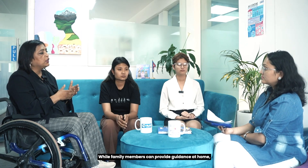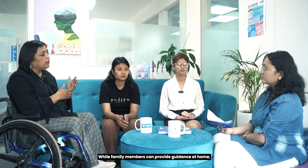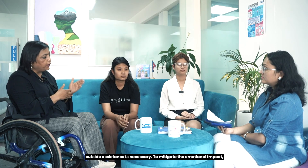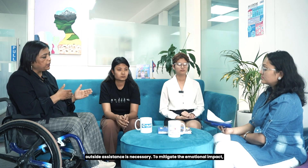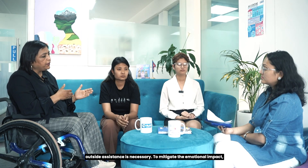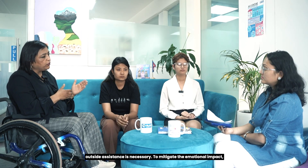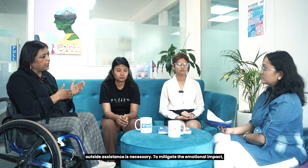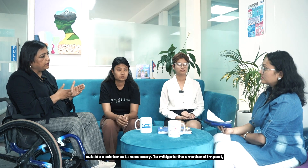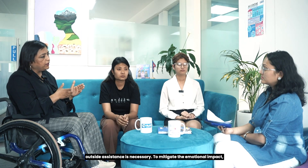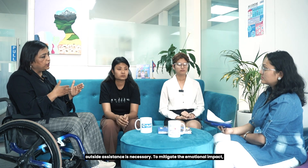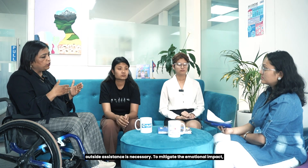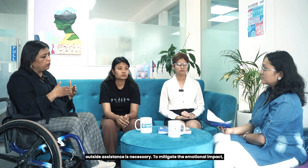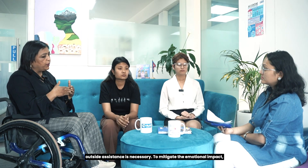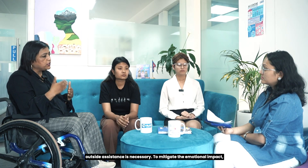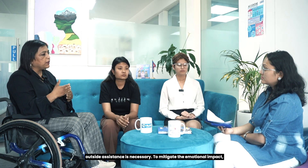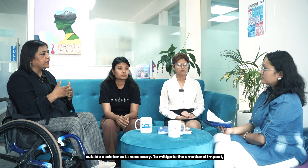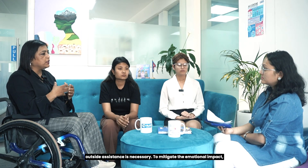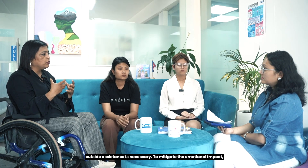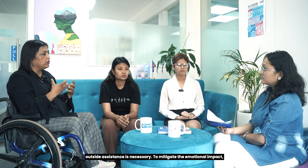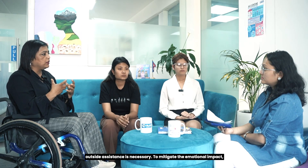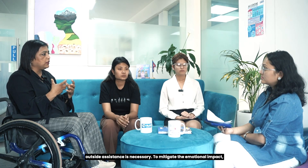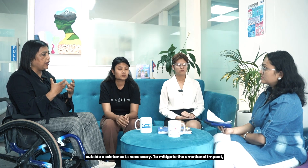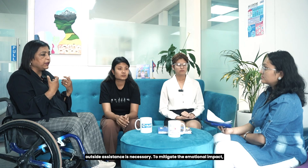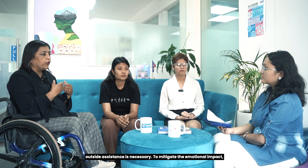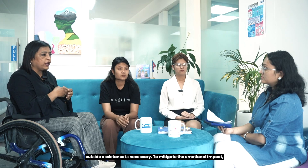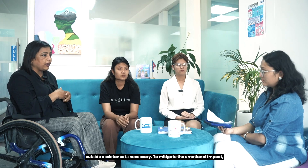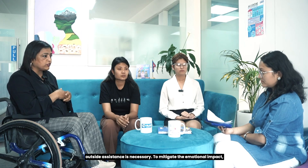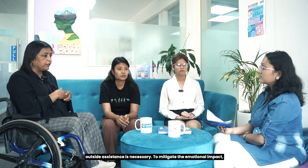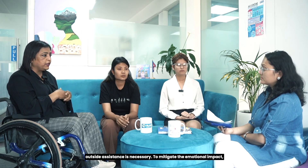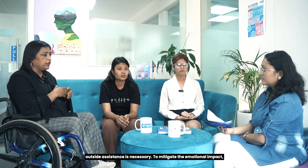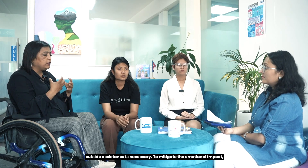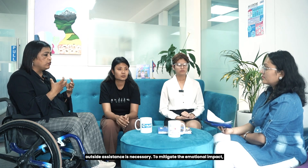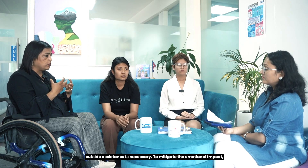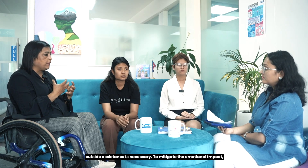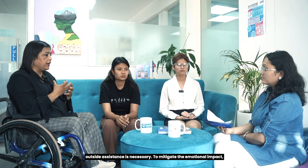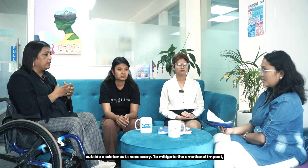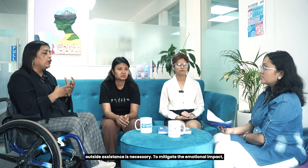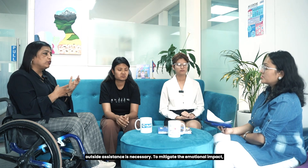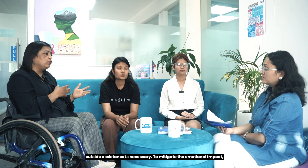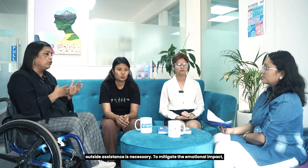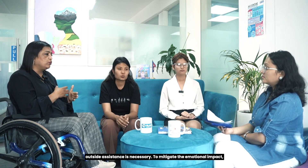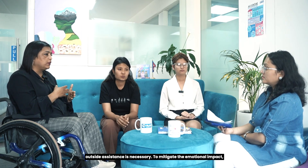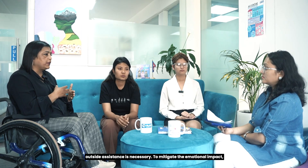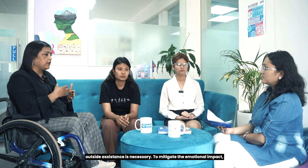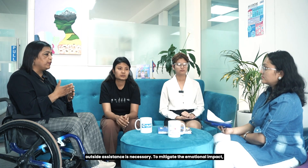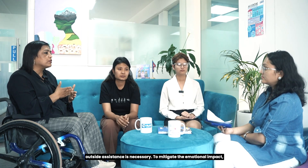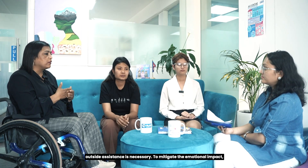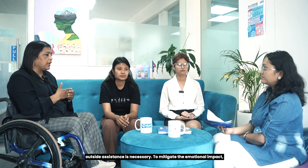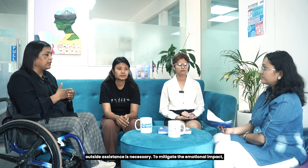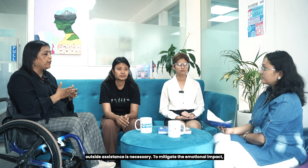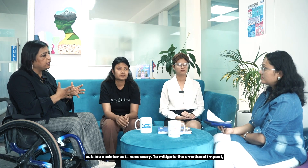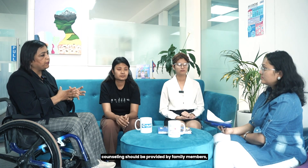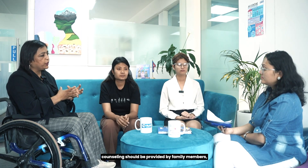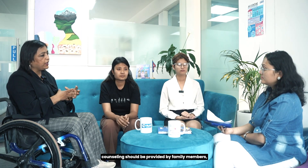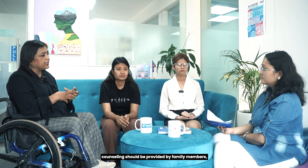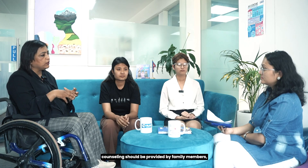सिकाउनुहुन्छ. पहिले पनि उसलाई त्यो भइसकेपछि जुन हामीले भोगेर आएको छौँ नि त्यो ट्रमा, त्यो हुनबाट बस्नको